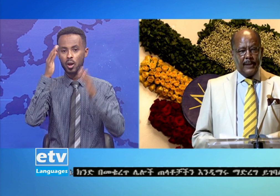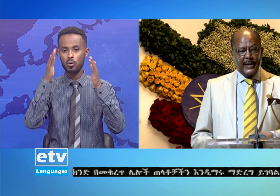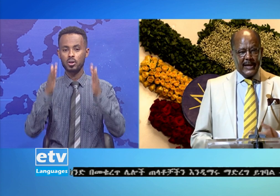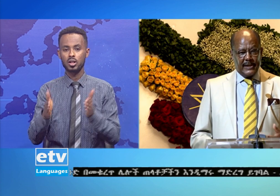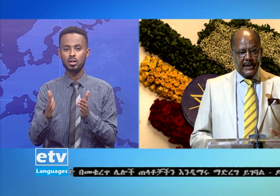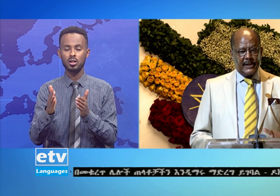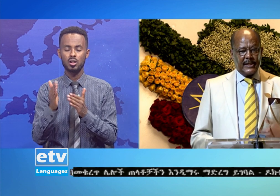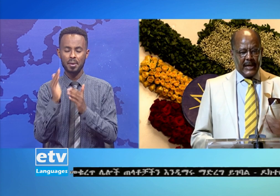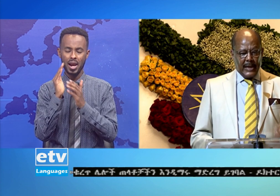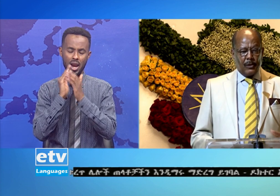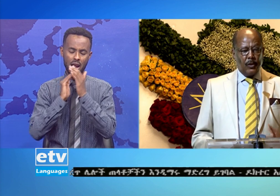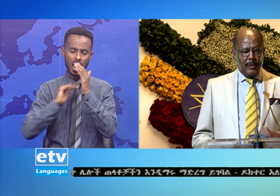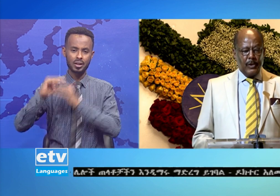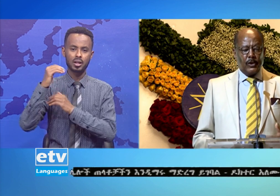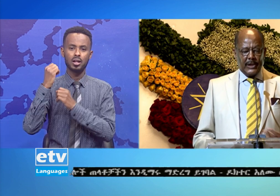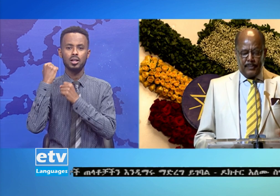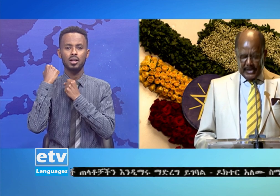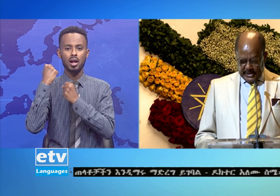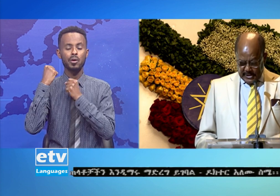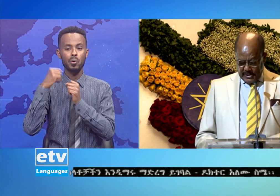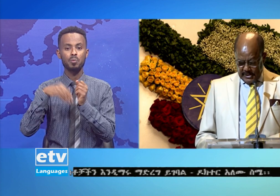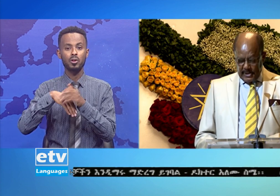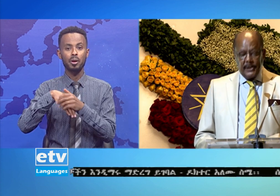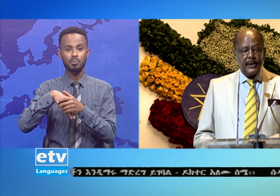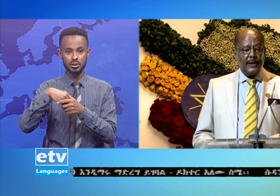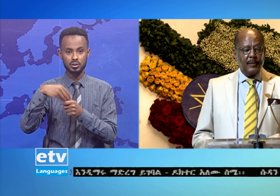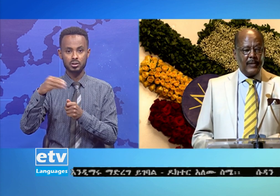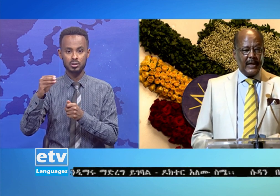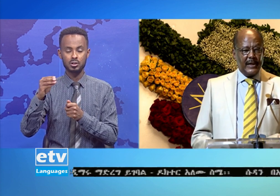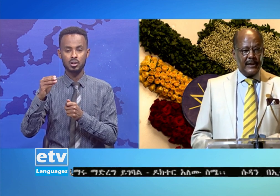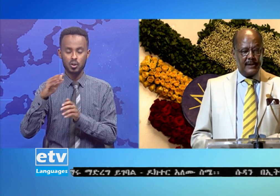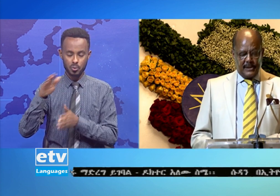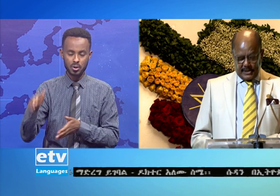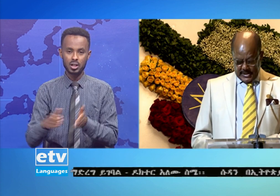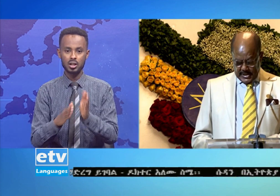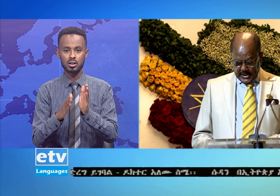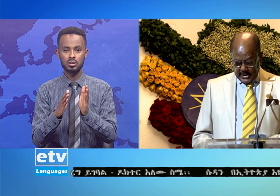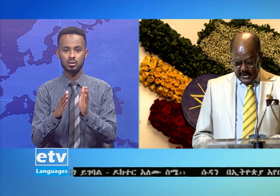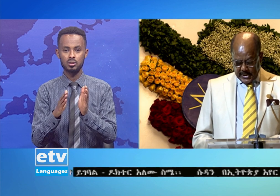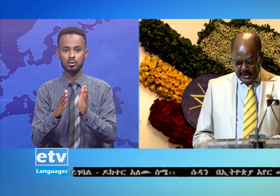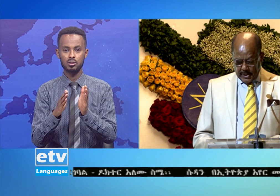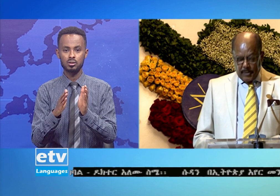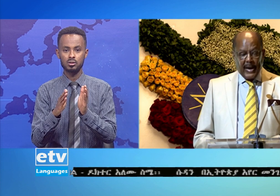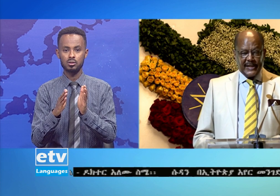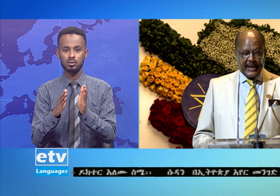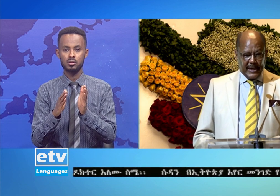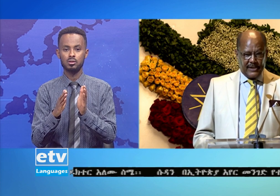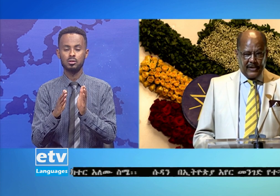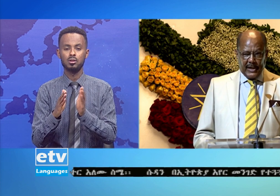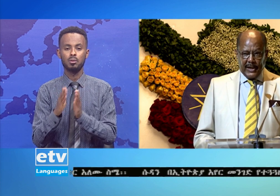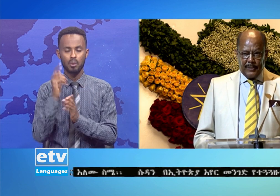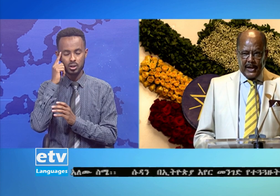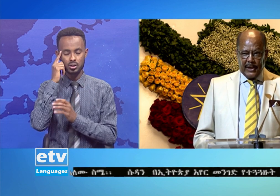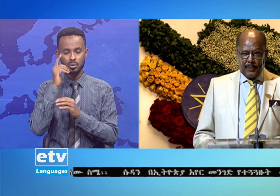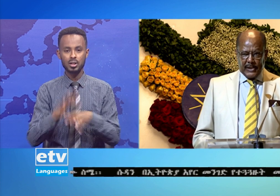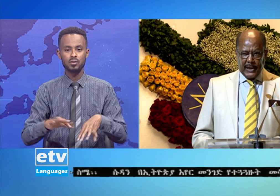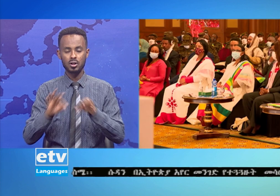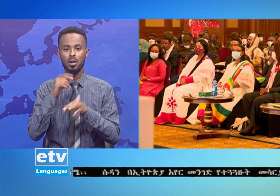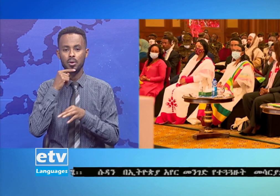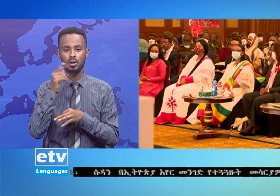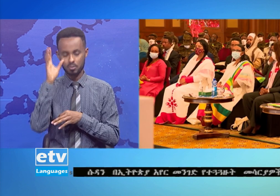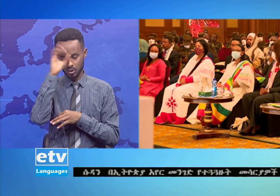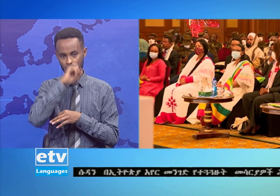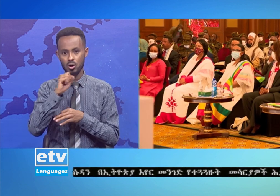ኢትዮጵያዊነት የበለጠ ተጠናክሮ የሚወጣበትን መንገድ ማጤን ያስፈልጋል ብዬ